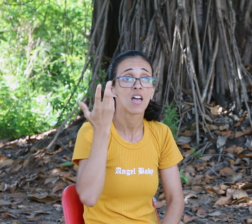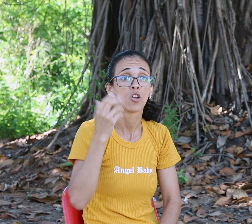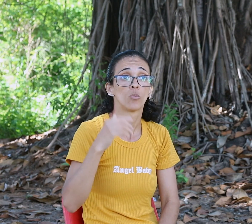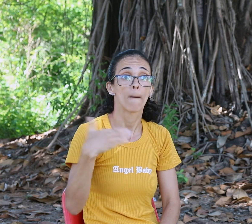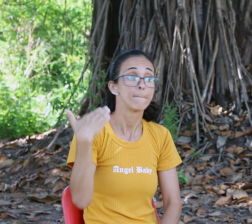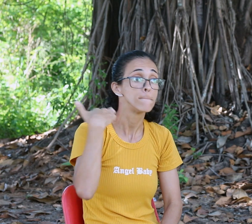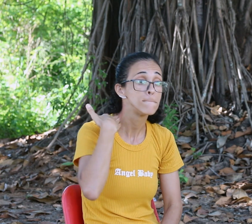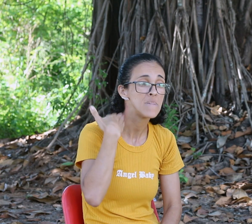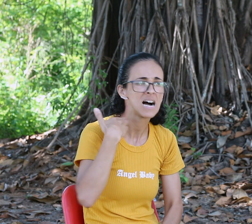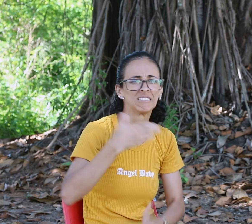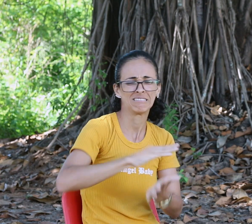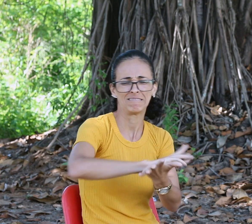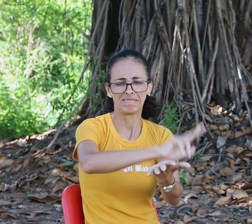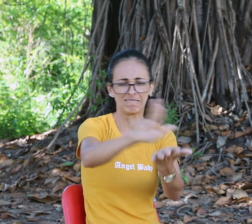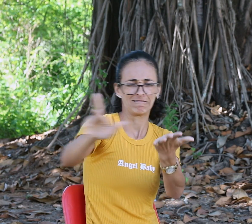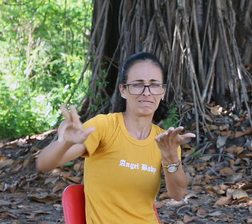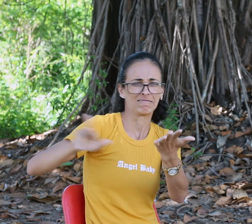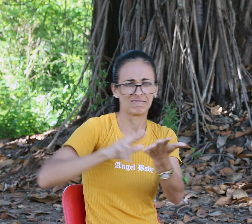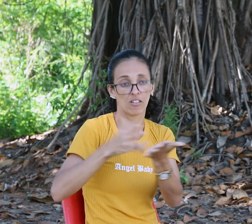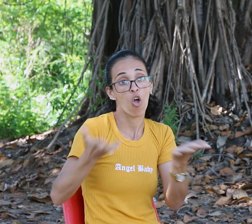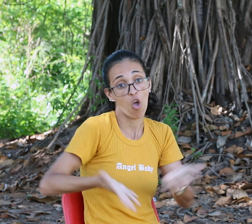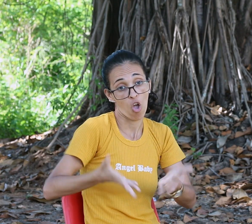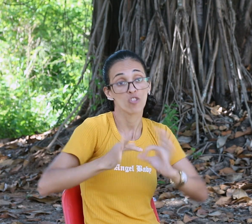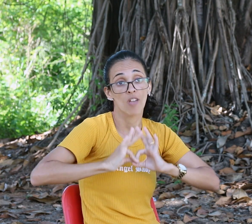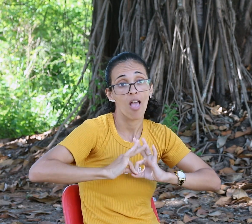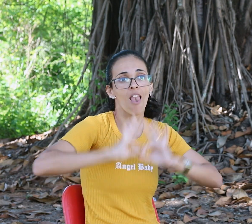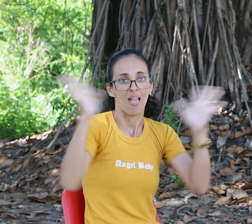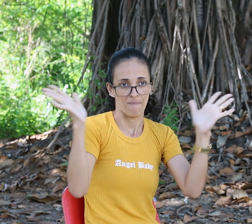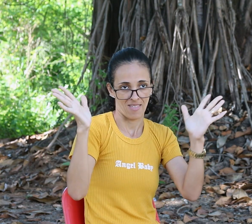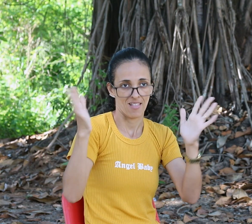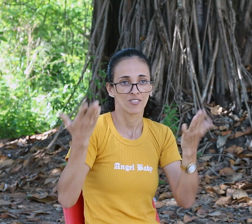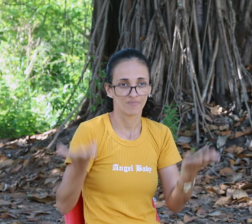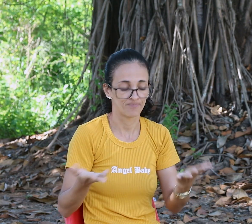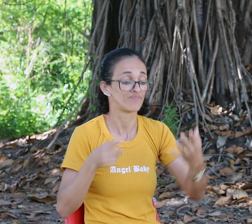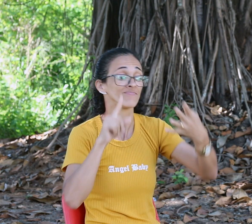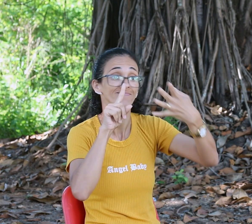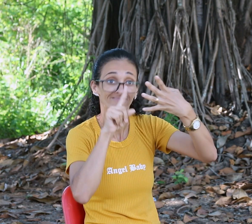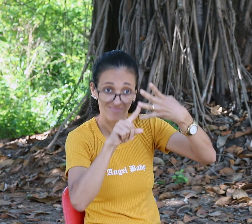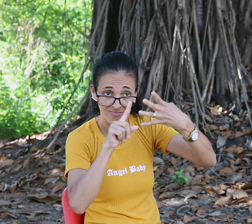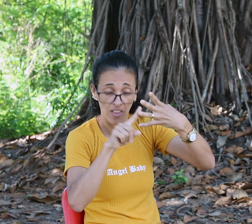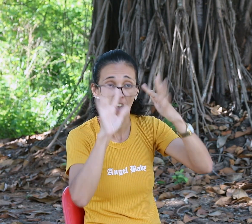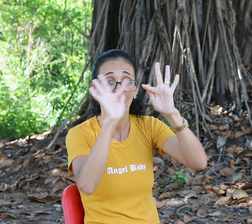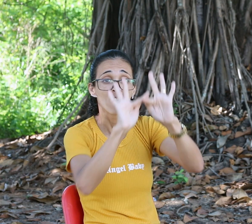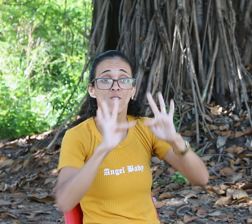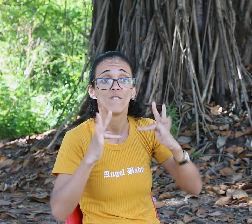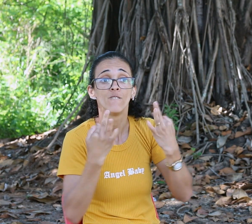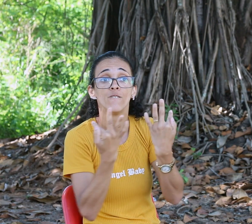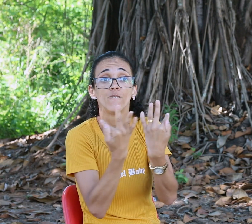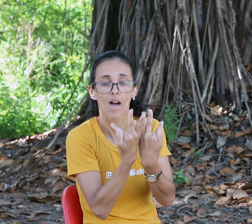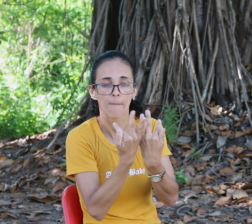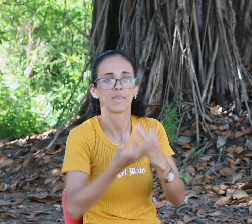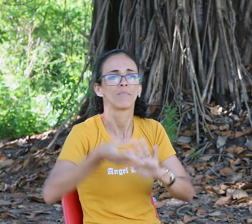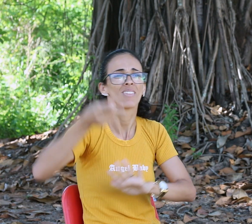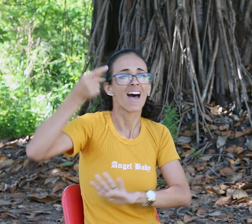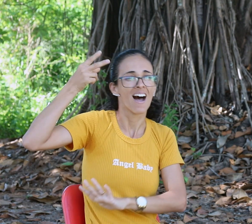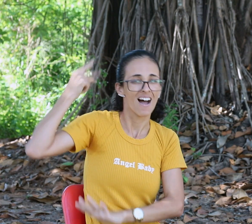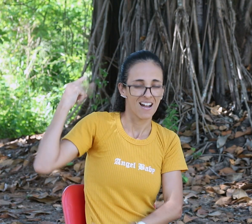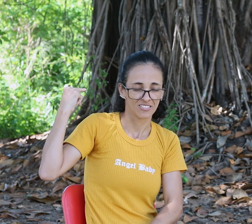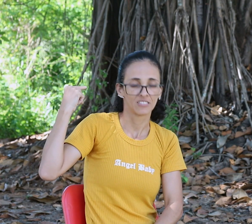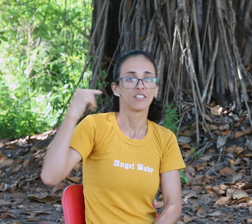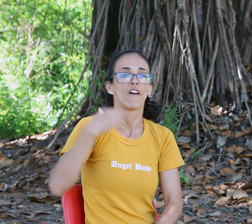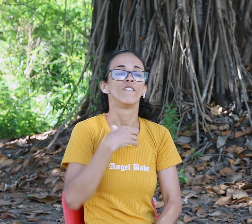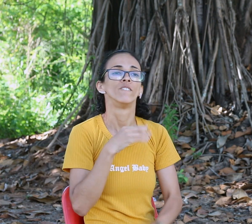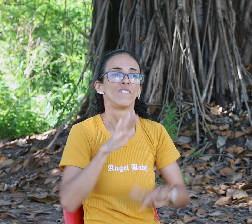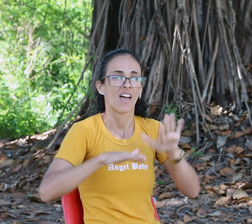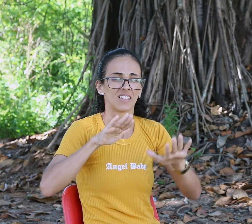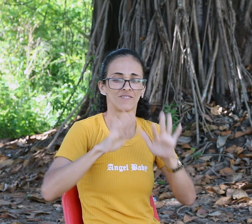de enfermeiro, de ocupar um bombeiro, de estar dentro de um banco. Então hoje a sociedade inclui a gente nas